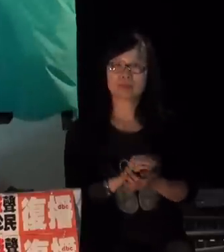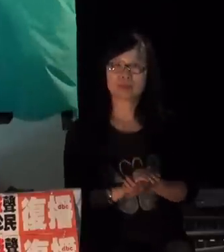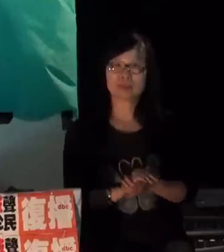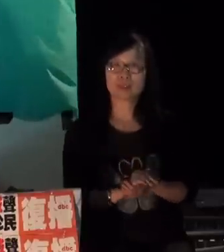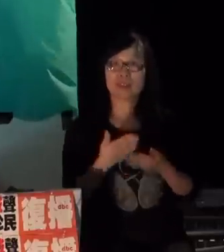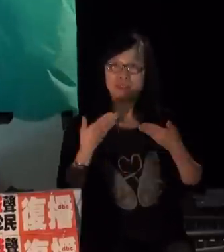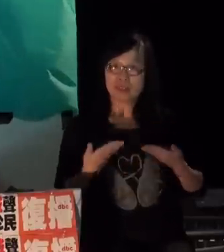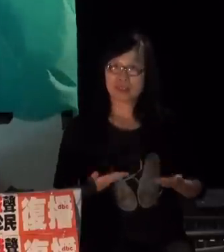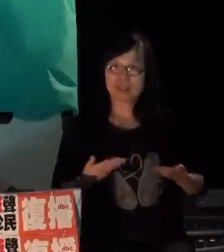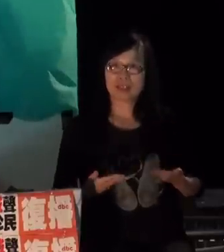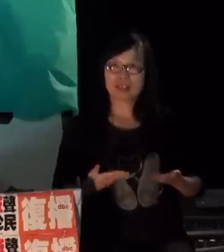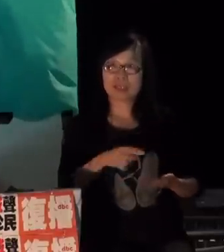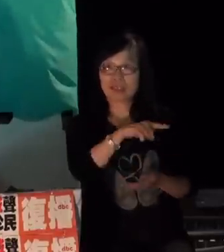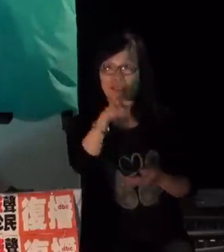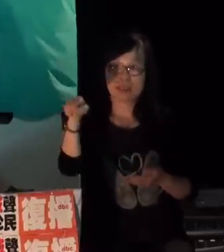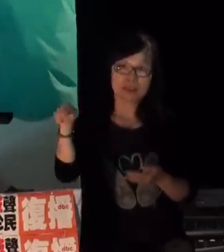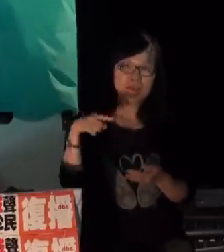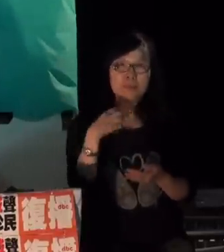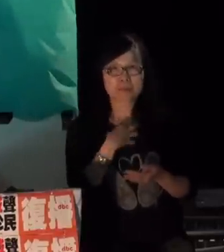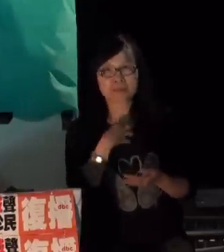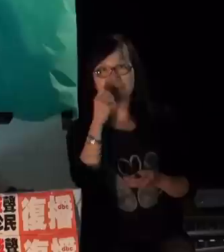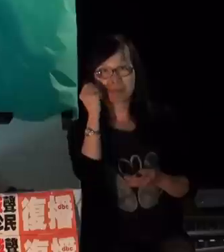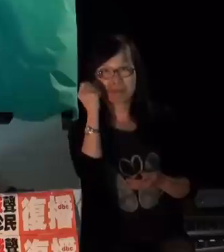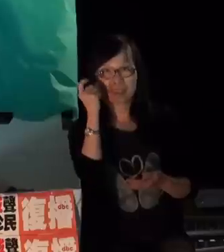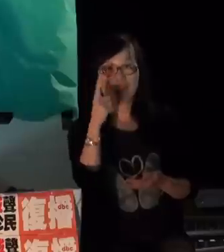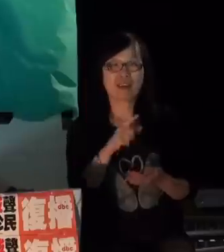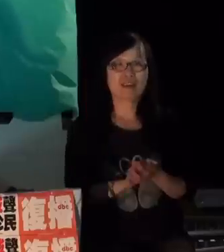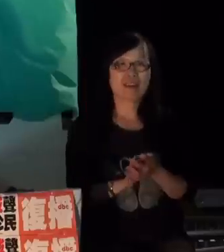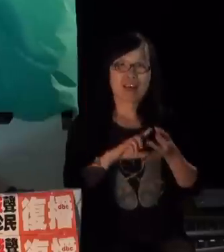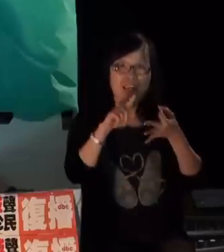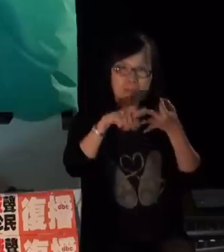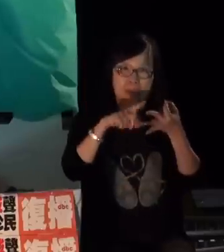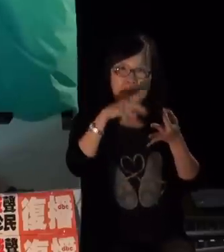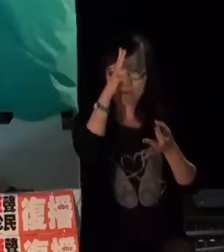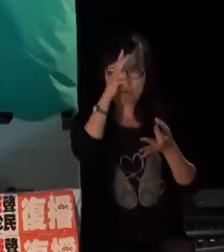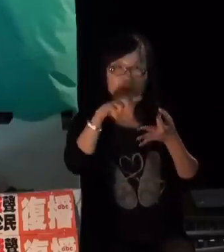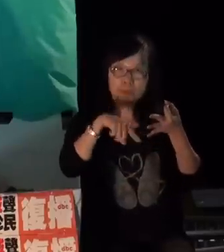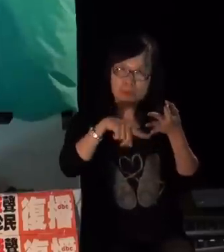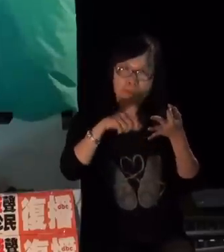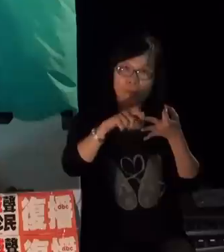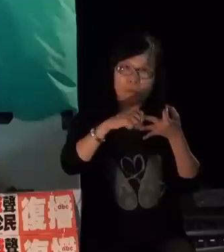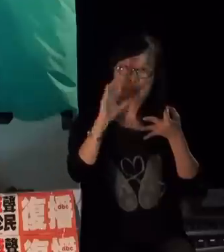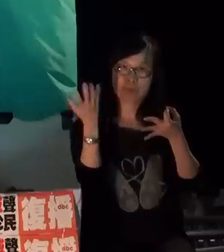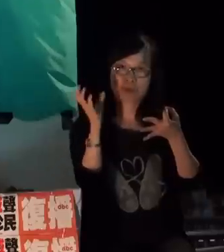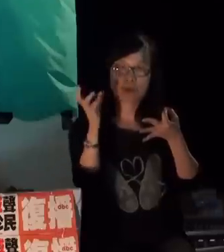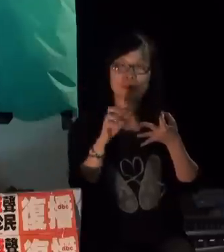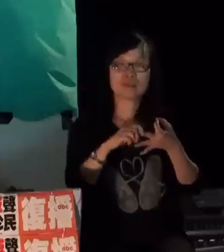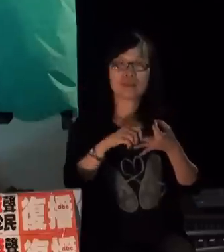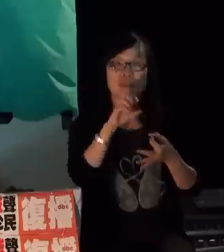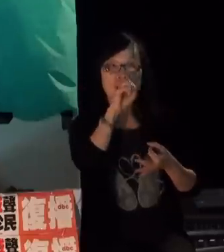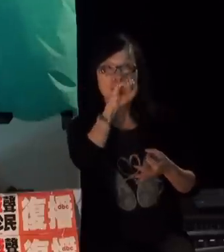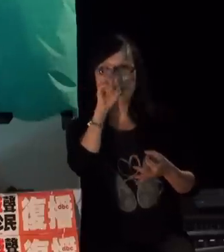自己今日喺現場咧就好得意嘅。咁啊，黃定光咧就走去講